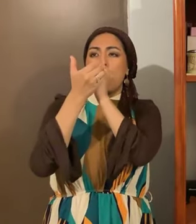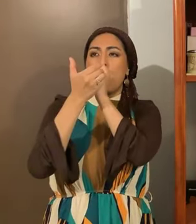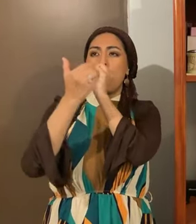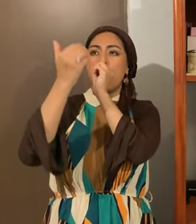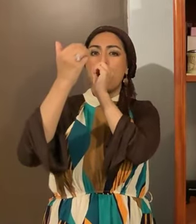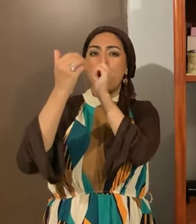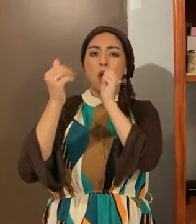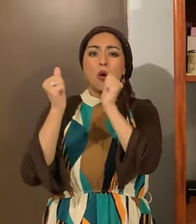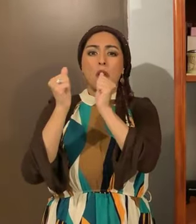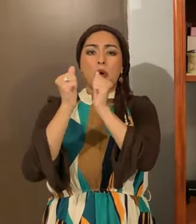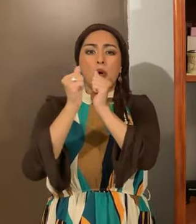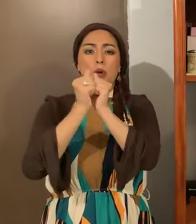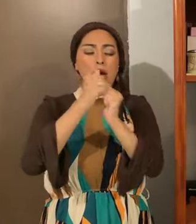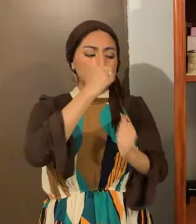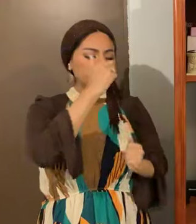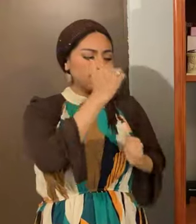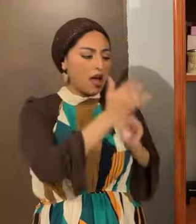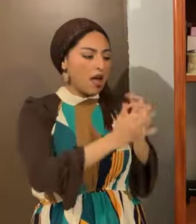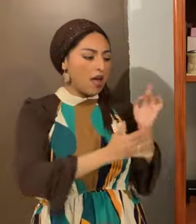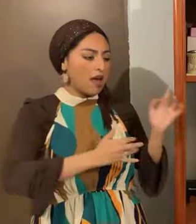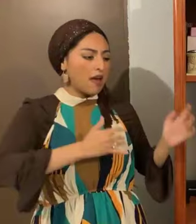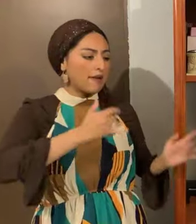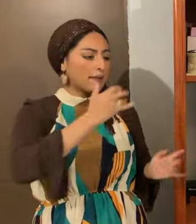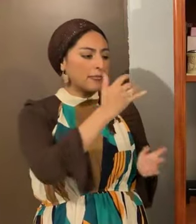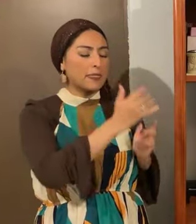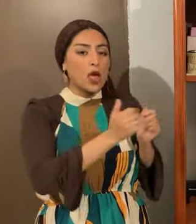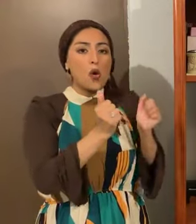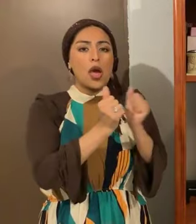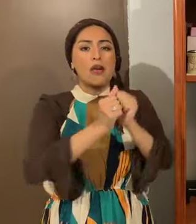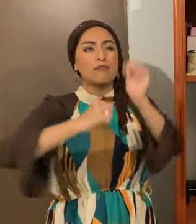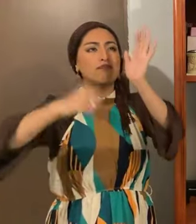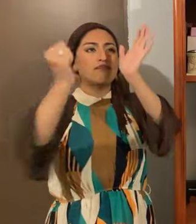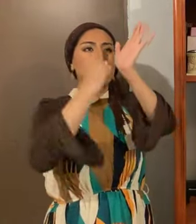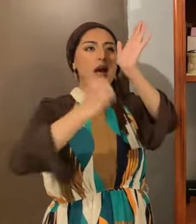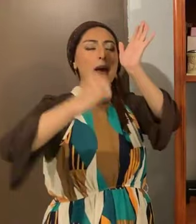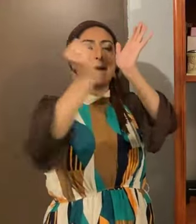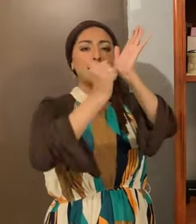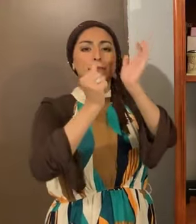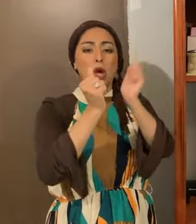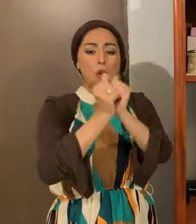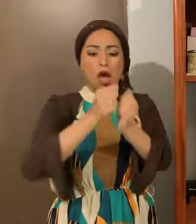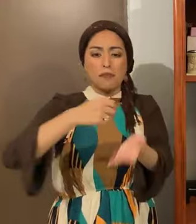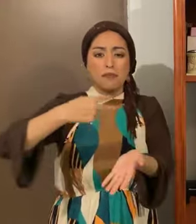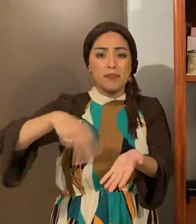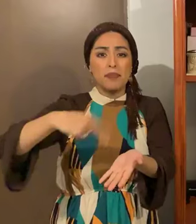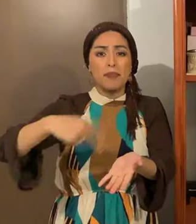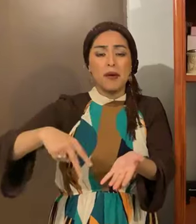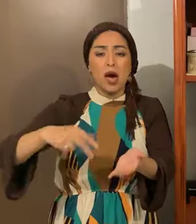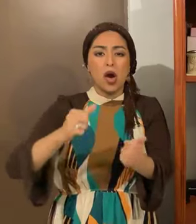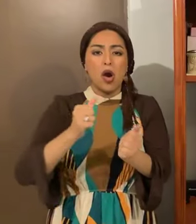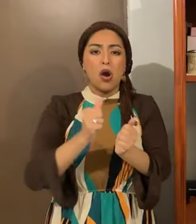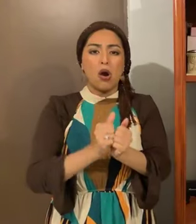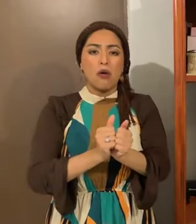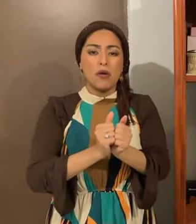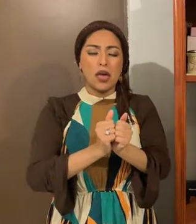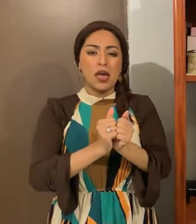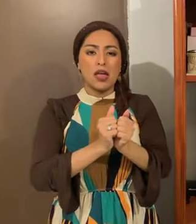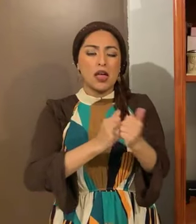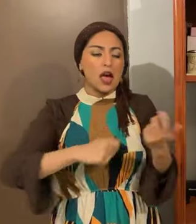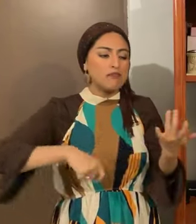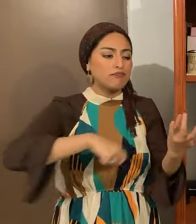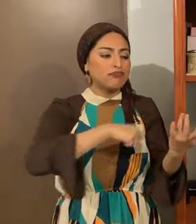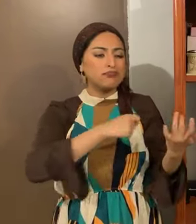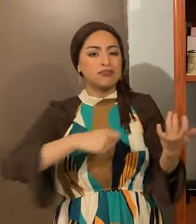exaltarle con salterio y arpa, exaltarle con pandero y danza, exaltarle con cuerdas y flautas, exaltarle con